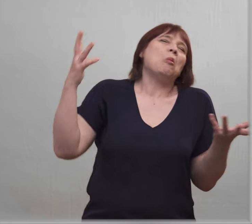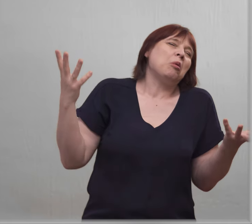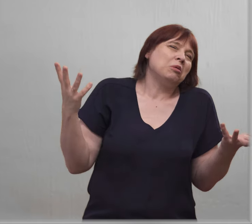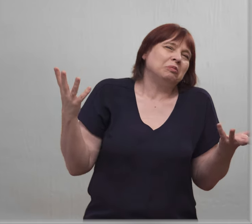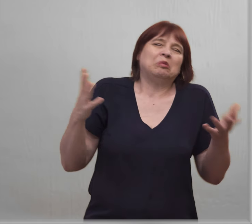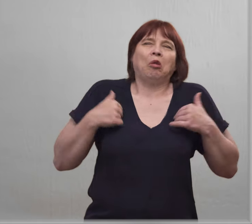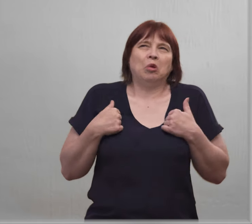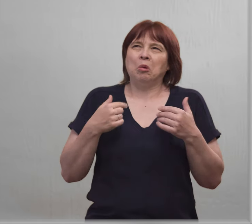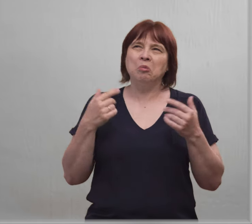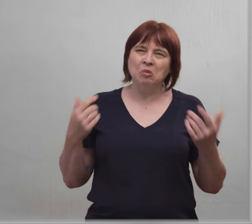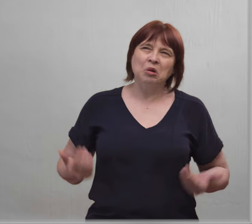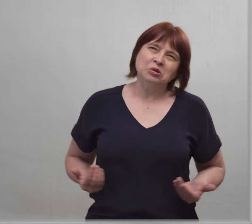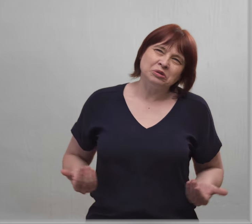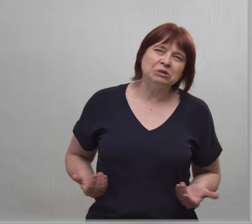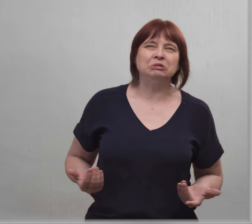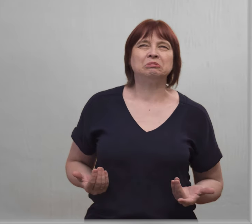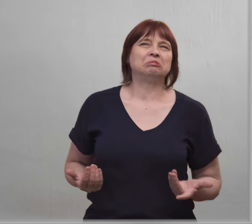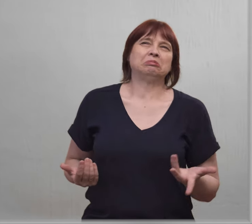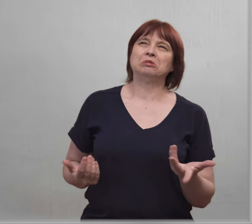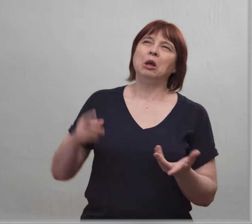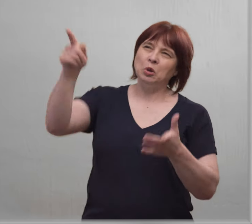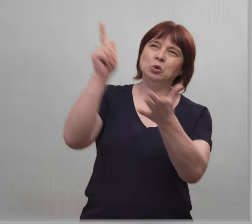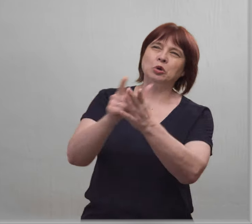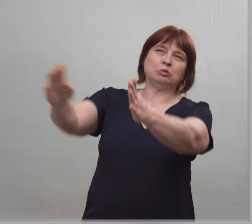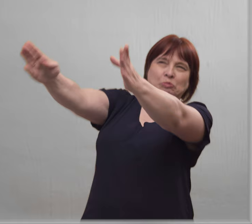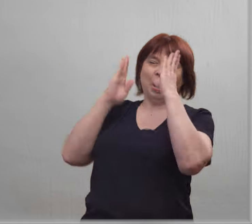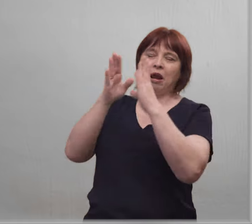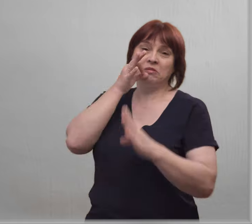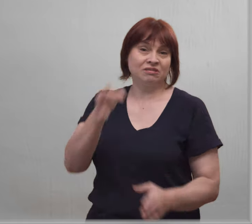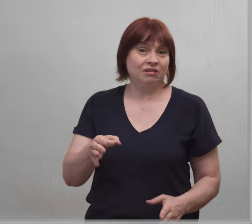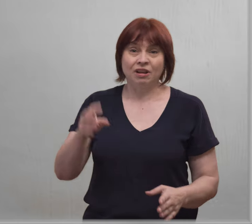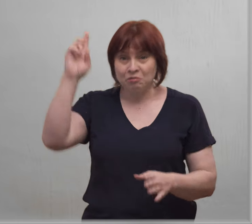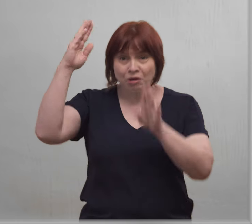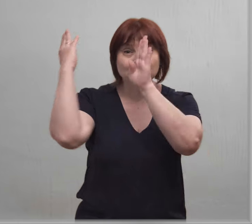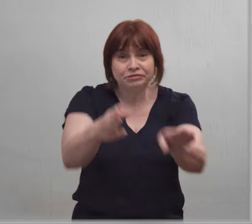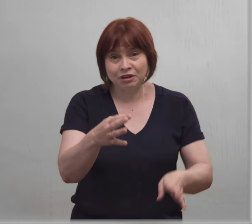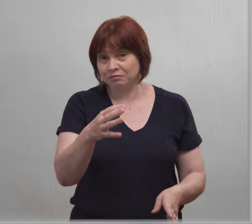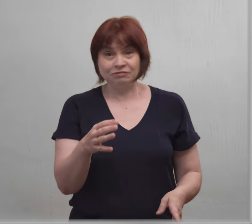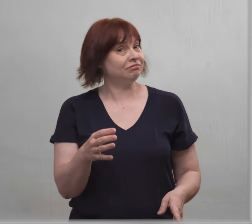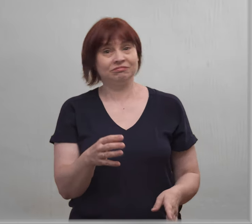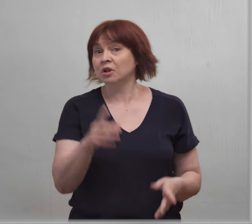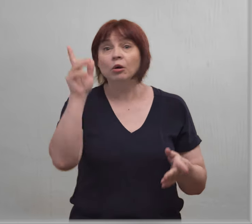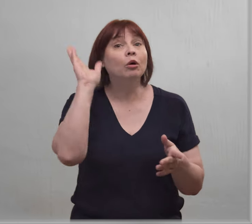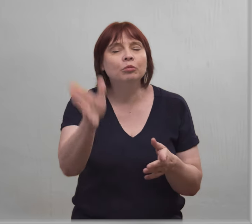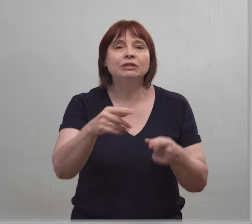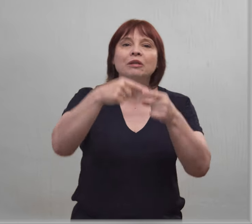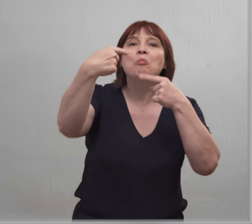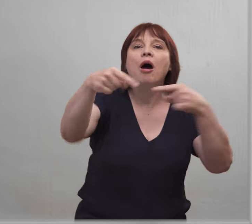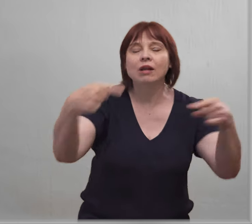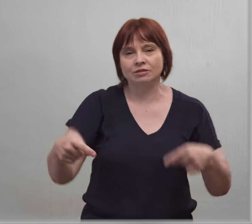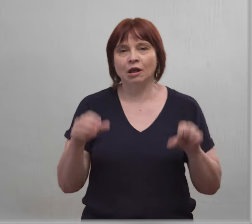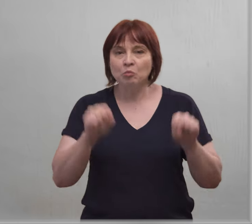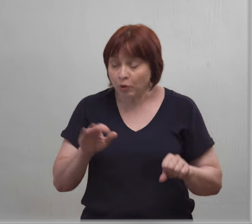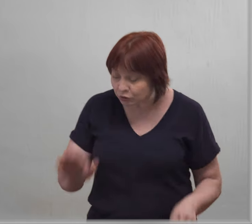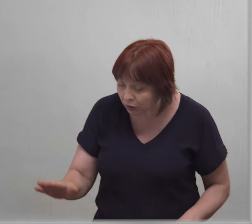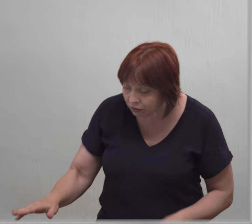наши какие-то рамки, что Бог должен говорить вот так или вот так. Он может многообразно говорить. Он может говорить через детей, он может